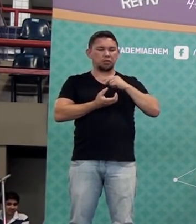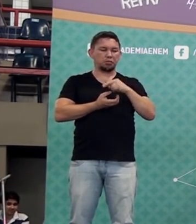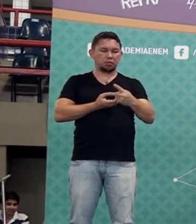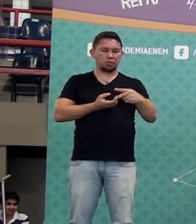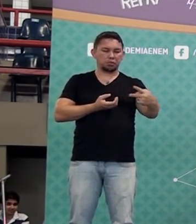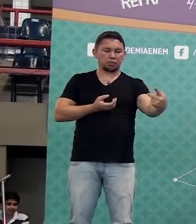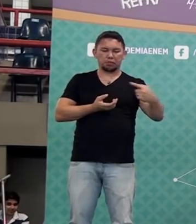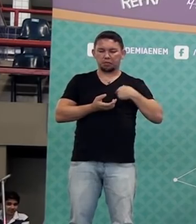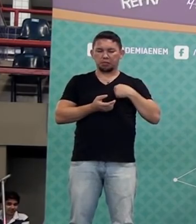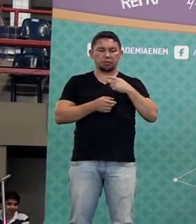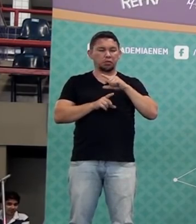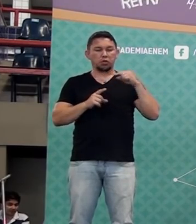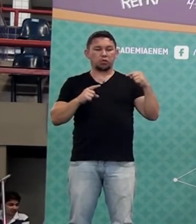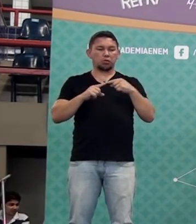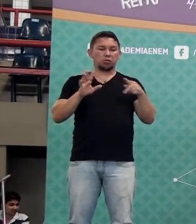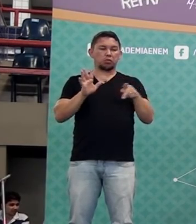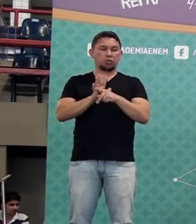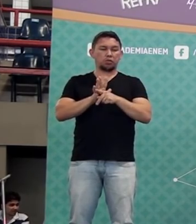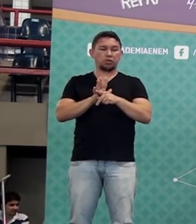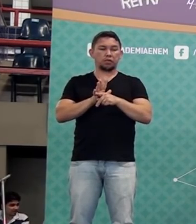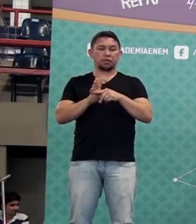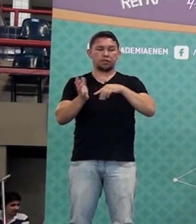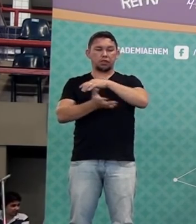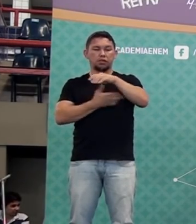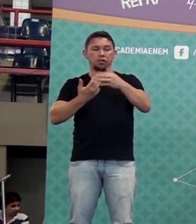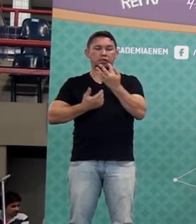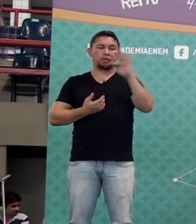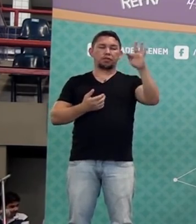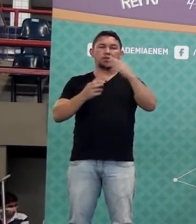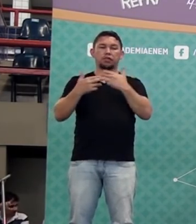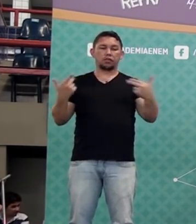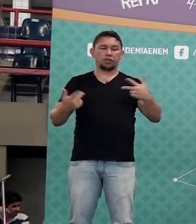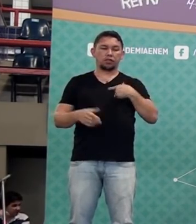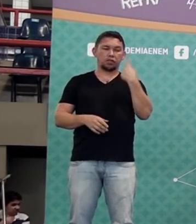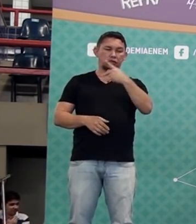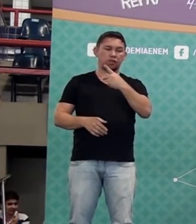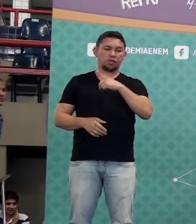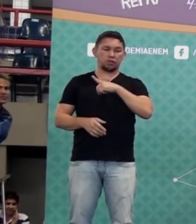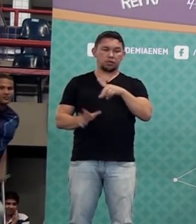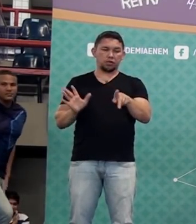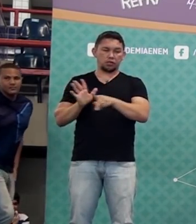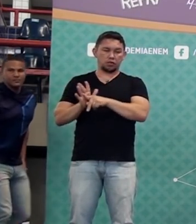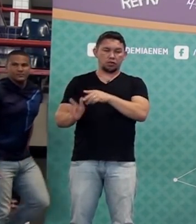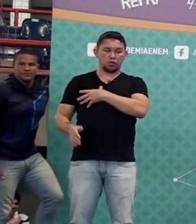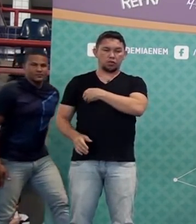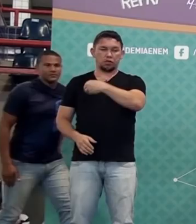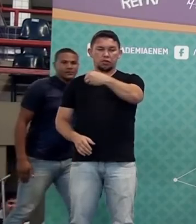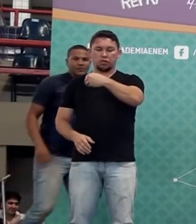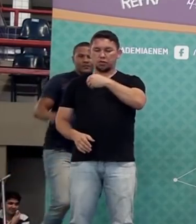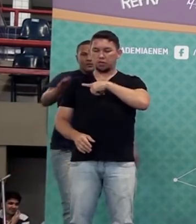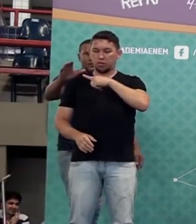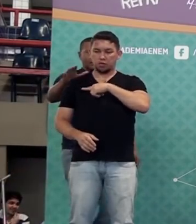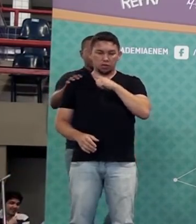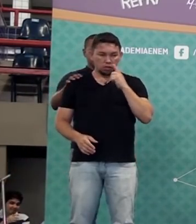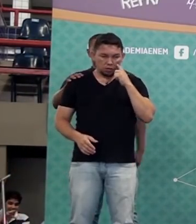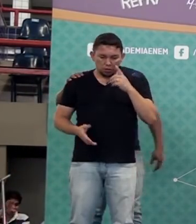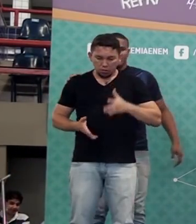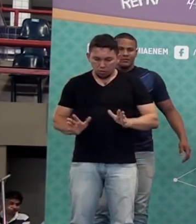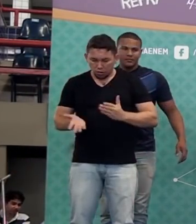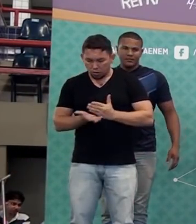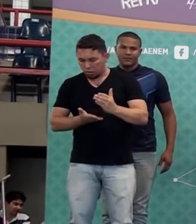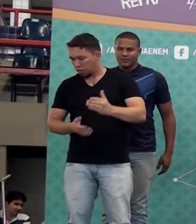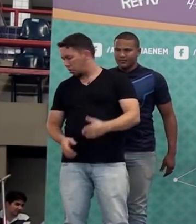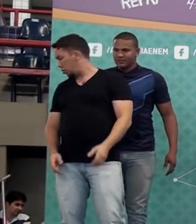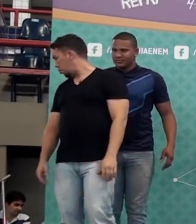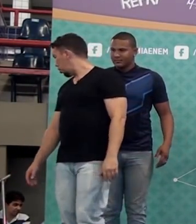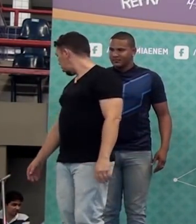Talvez a melhor metáfora da Revolução Francesa seja essa: os filhos de Saturno, a mãe que, quando acaba de parir,